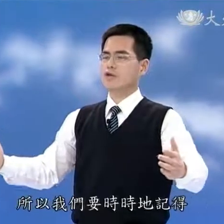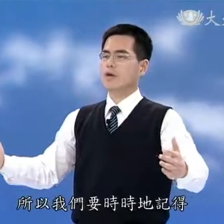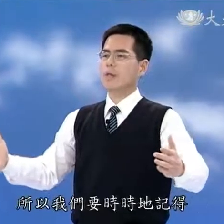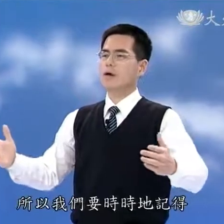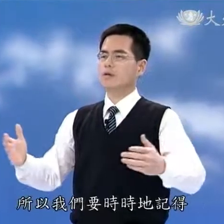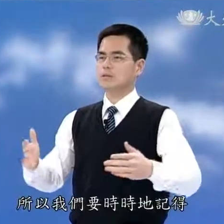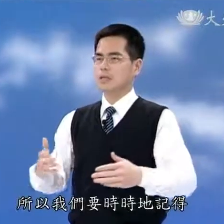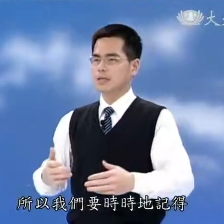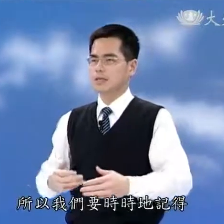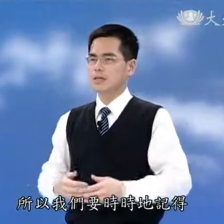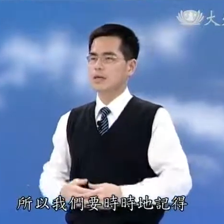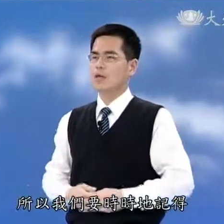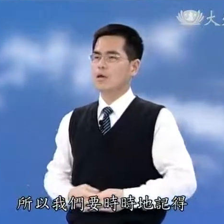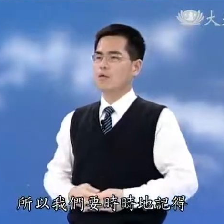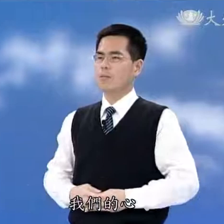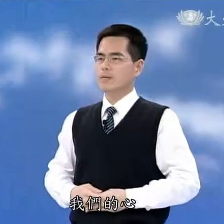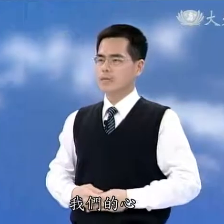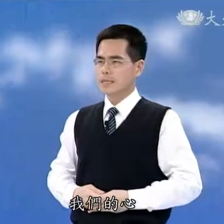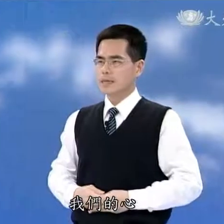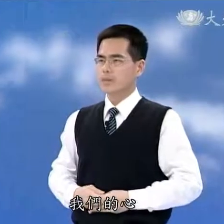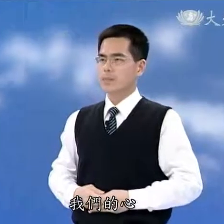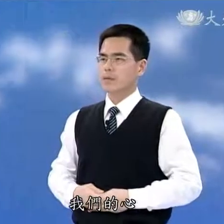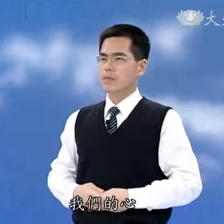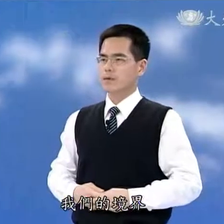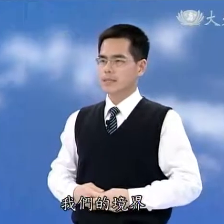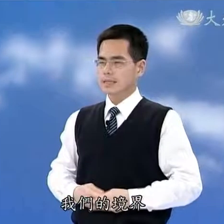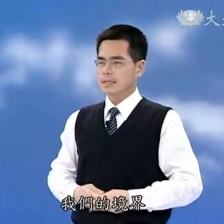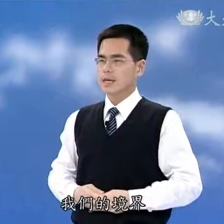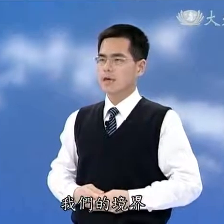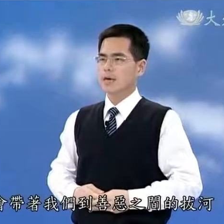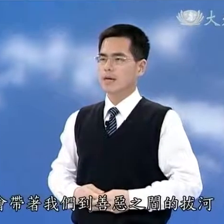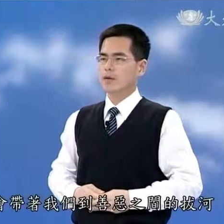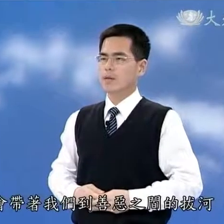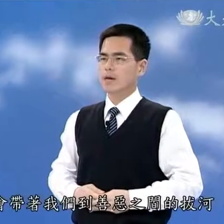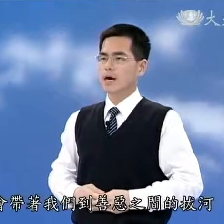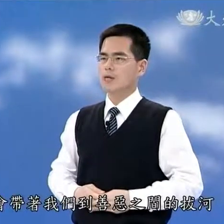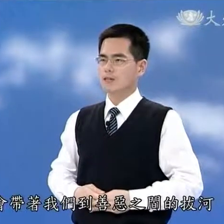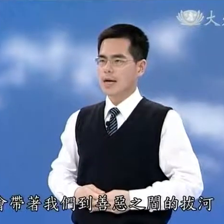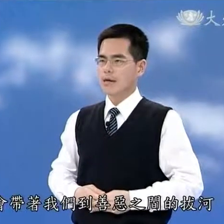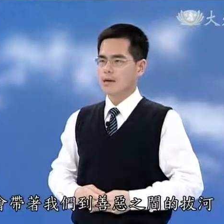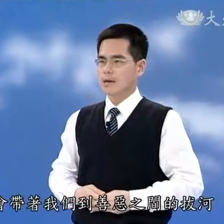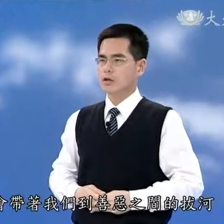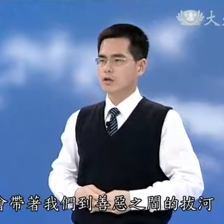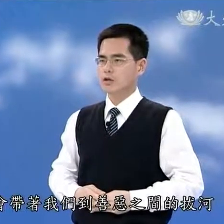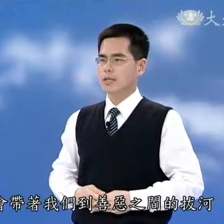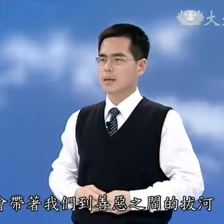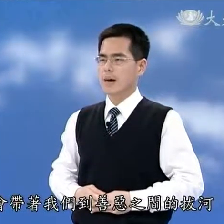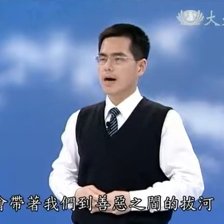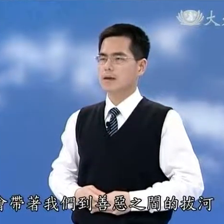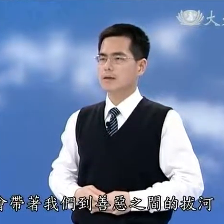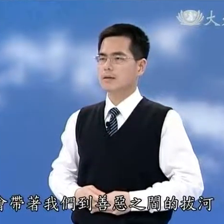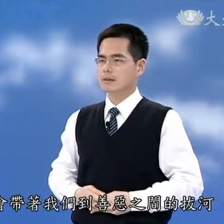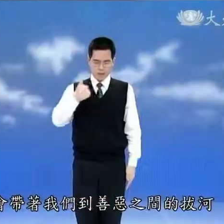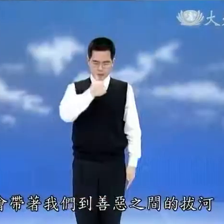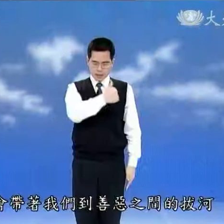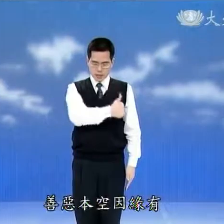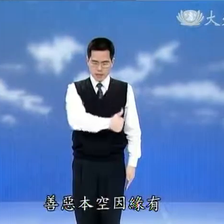所以我们要时时的记得，我们的心，我们的境界会带着我们到善恶之间的拔河。